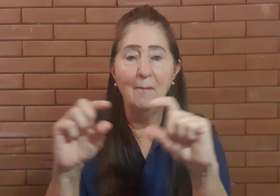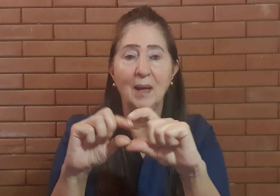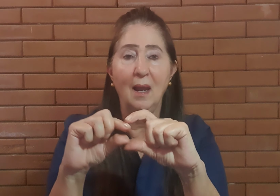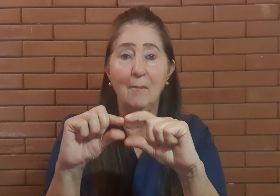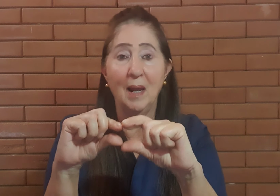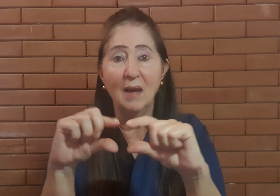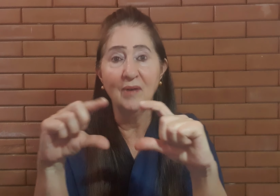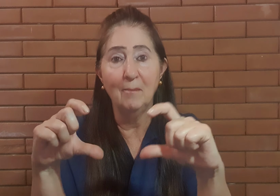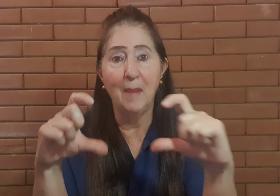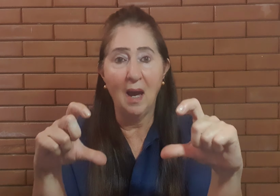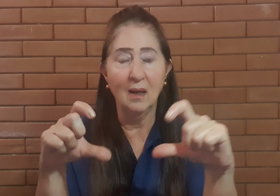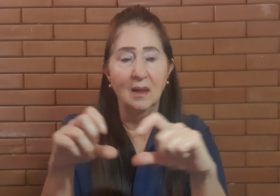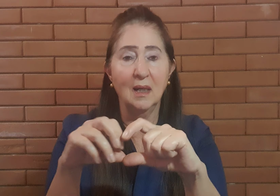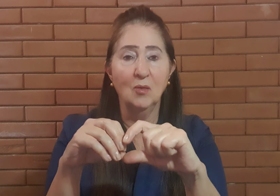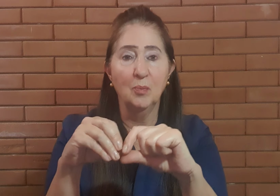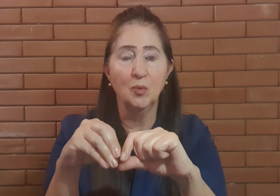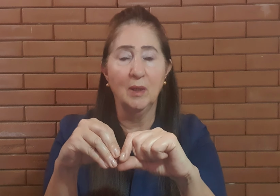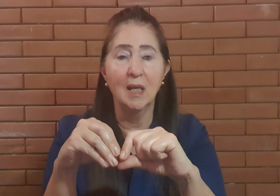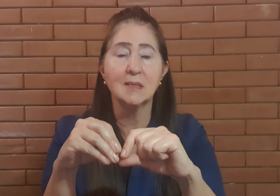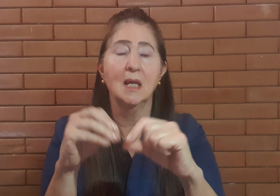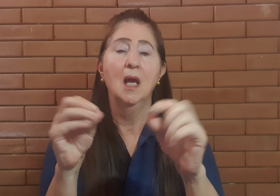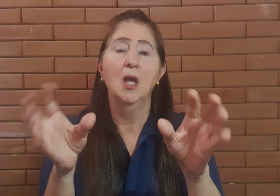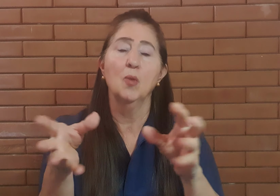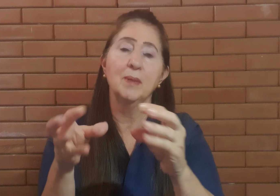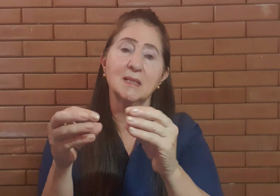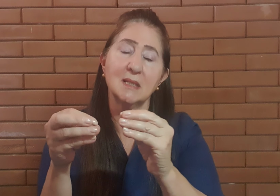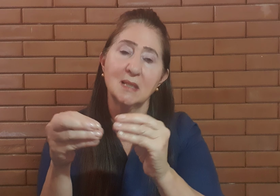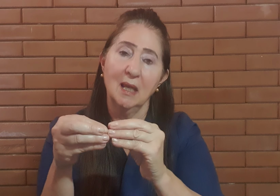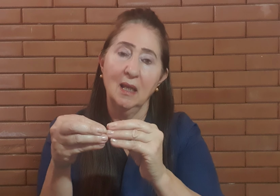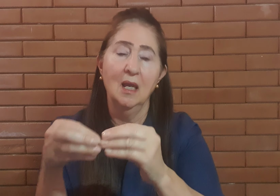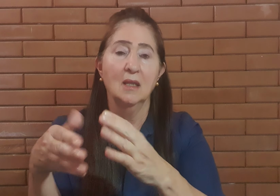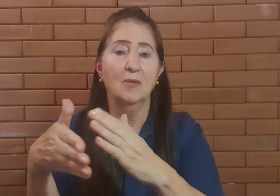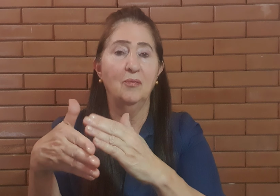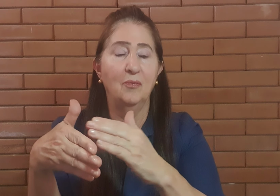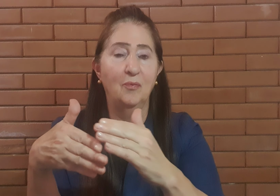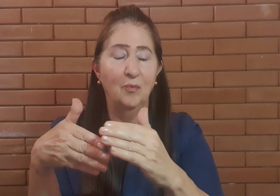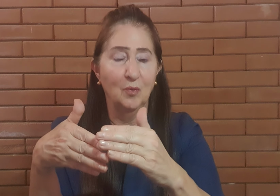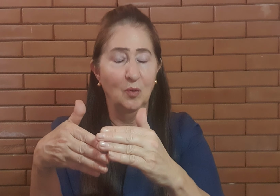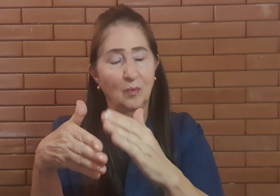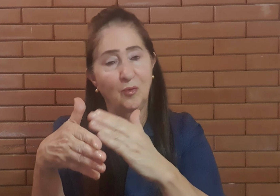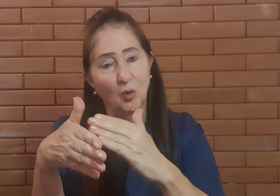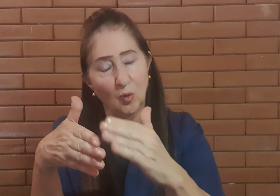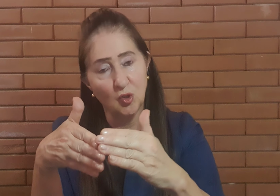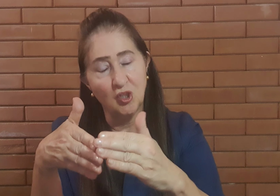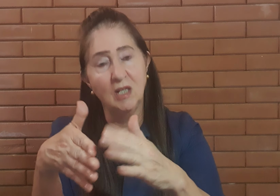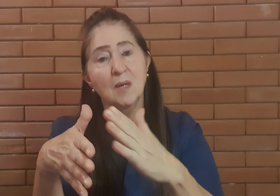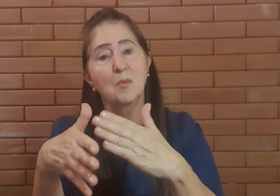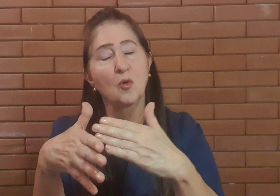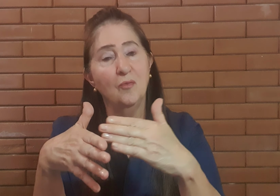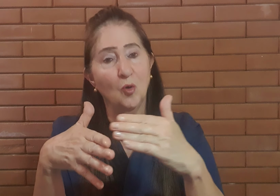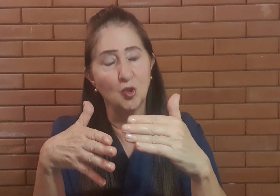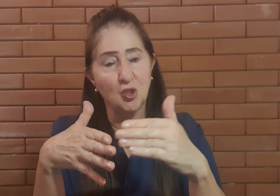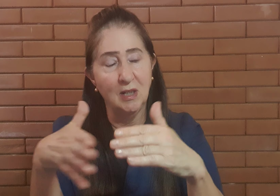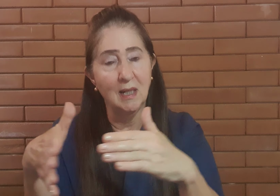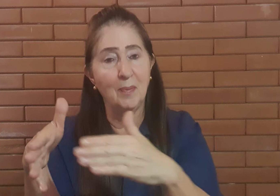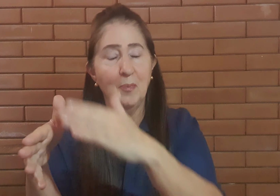a palavra bala na língua portuguesa, eu precisei da fonologia, morfologia, né, para